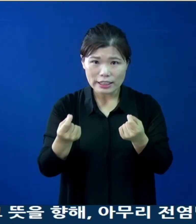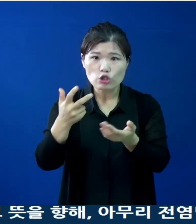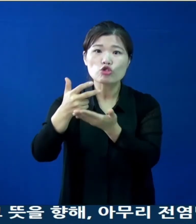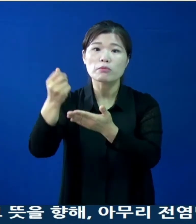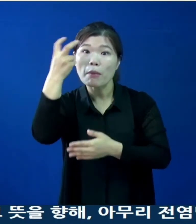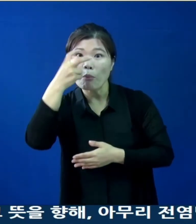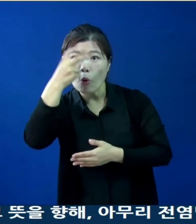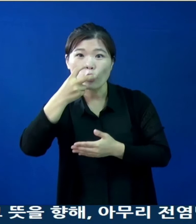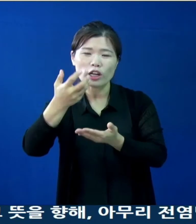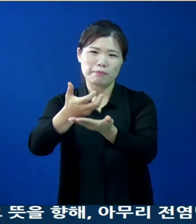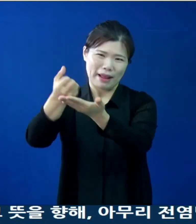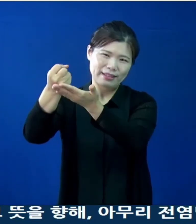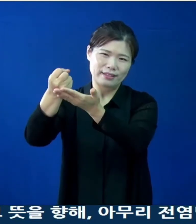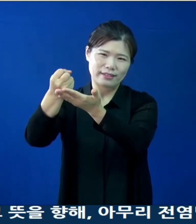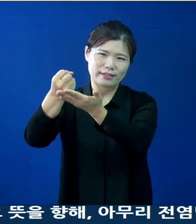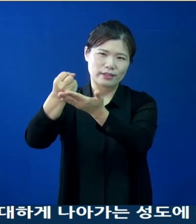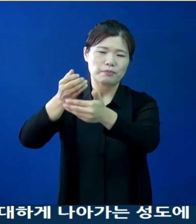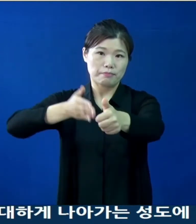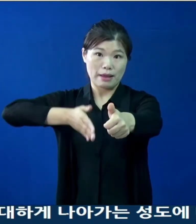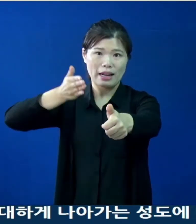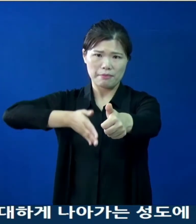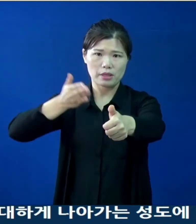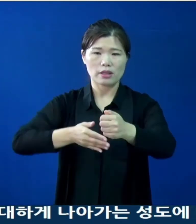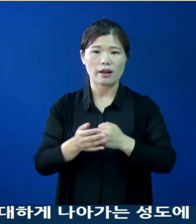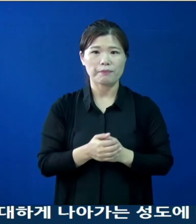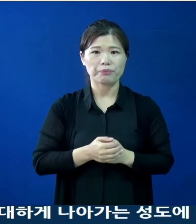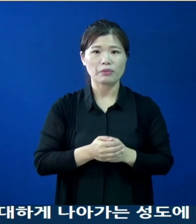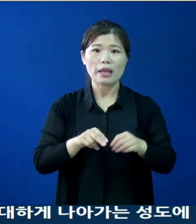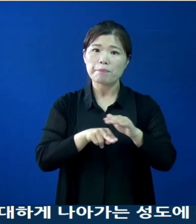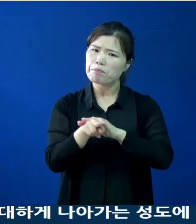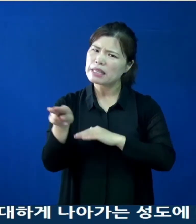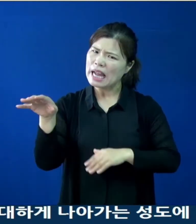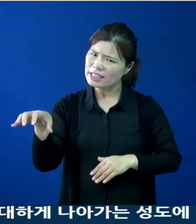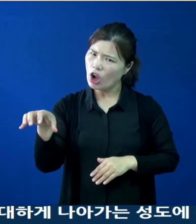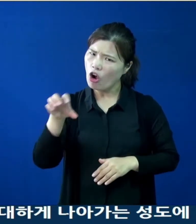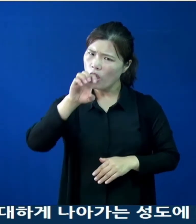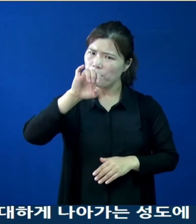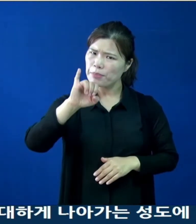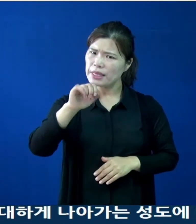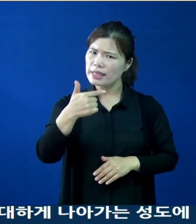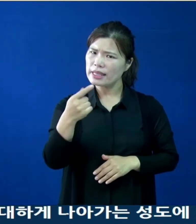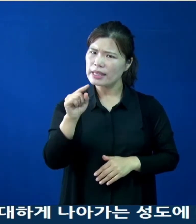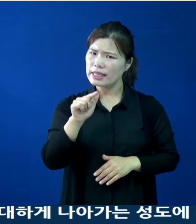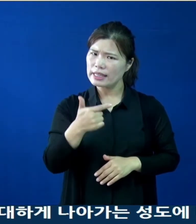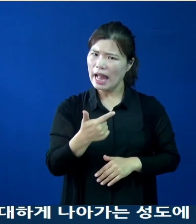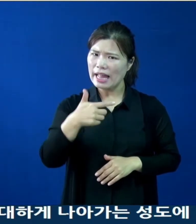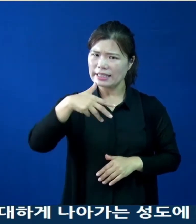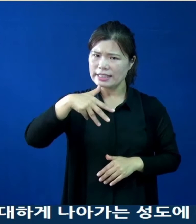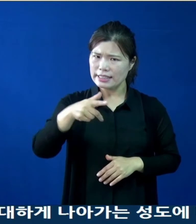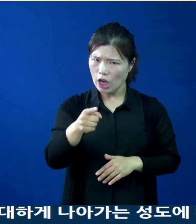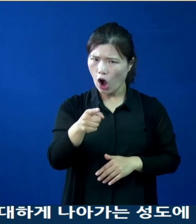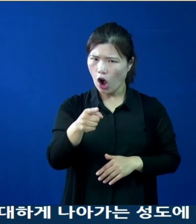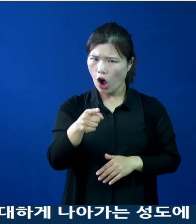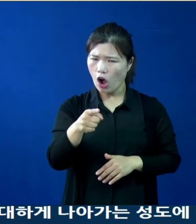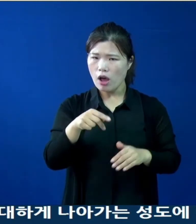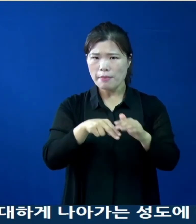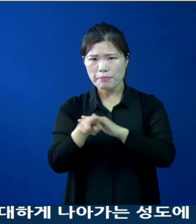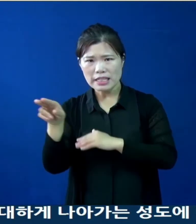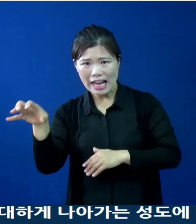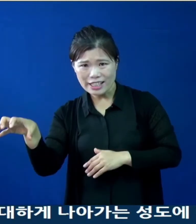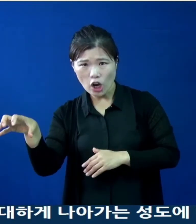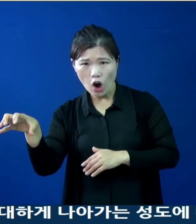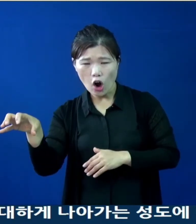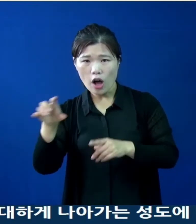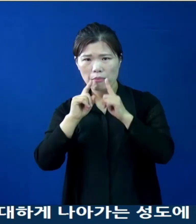주 안에서 간절히 소망합니다. 왜 피난처라는 말을 쓰시죠? 왜 피난처? 피난처라는 말은 아무 일도 안 일어난다는